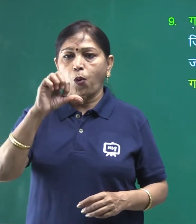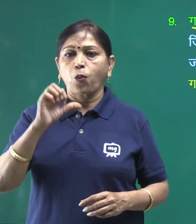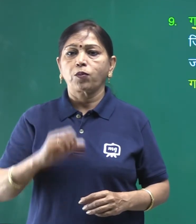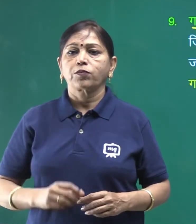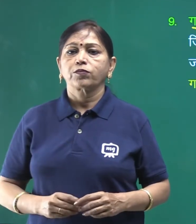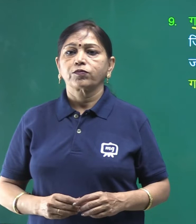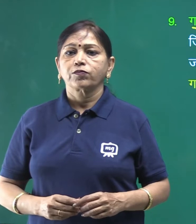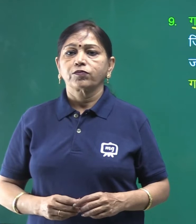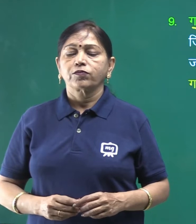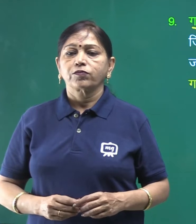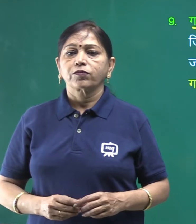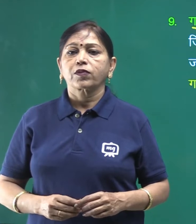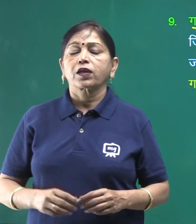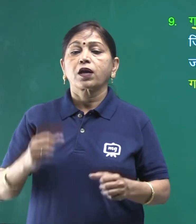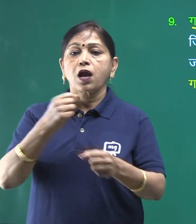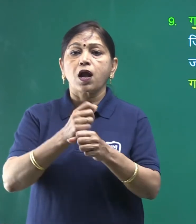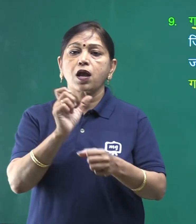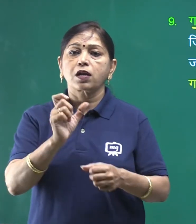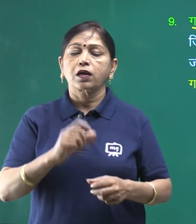9, गलनांक